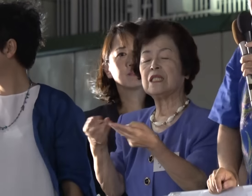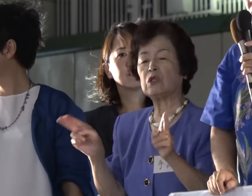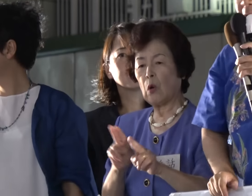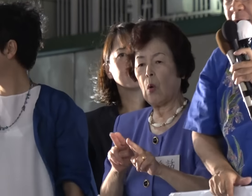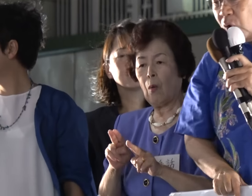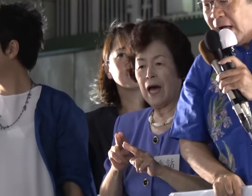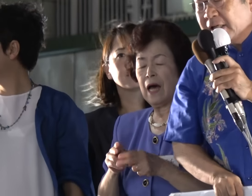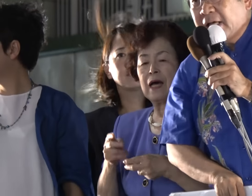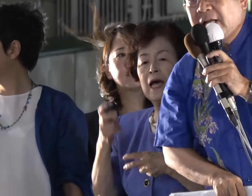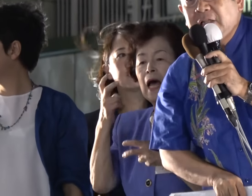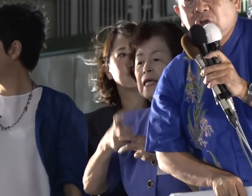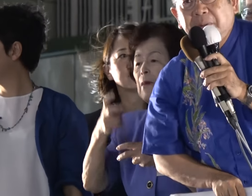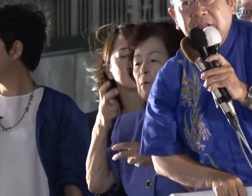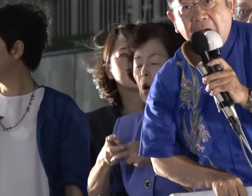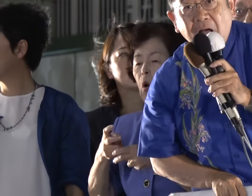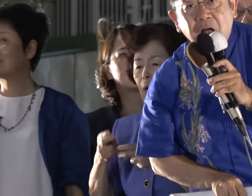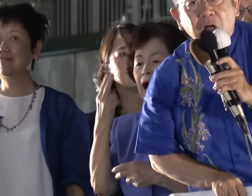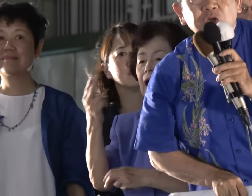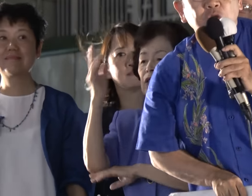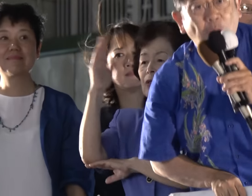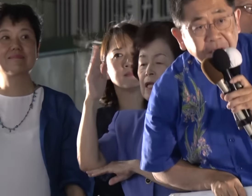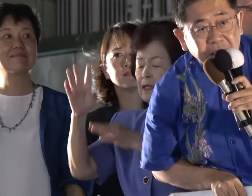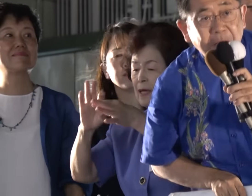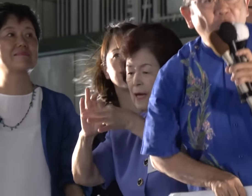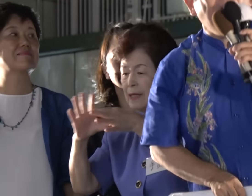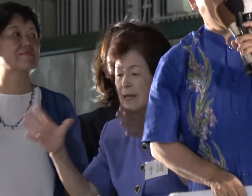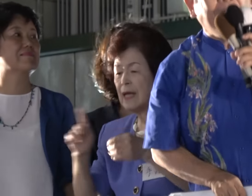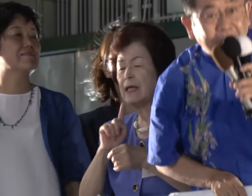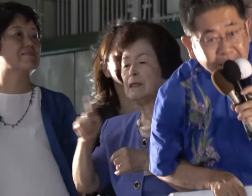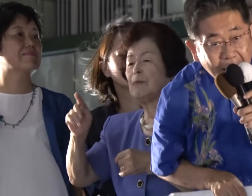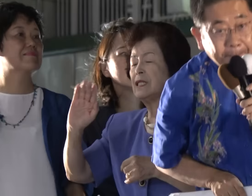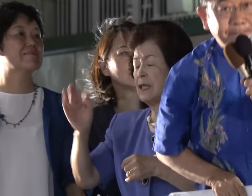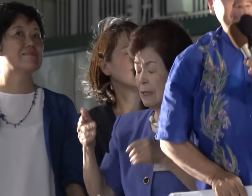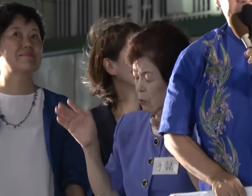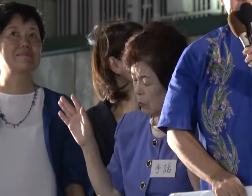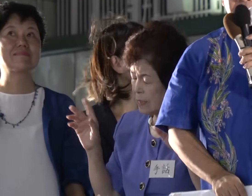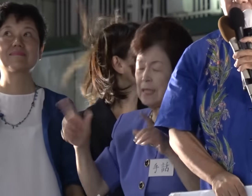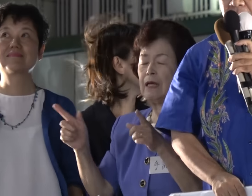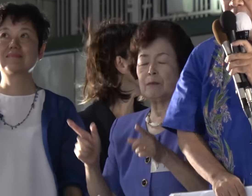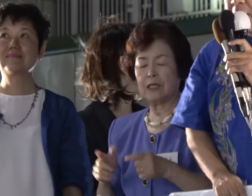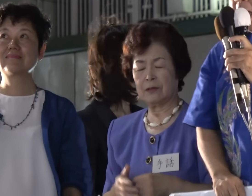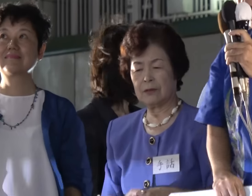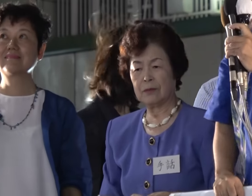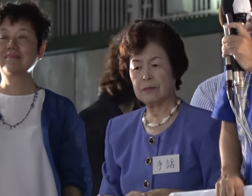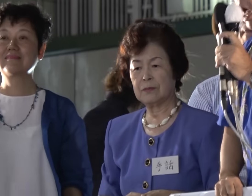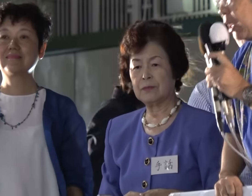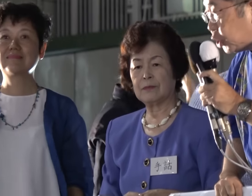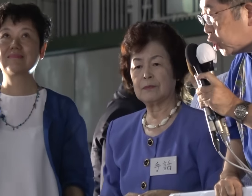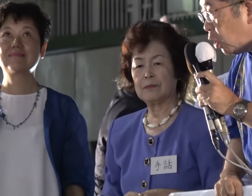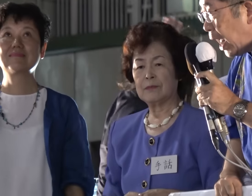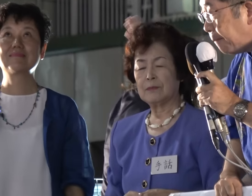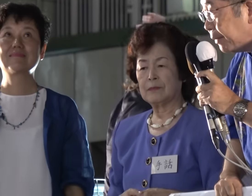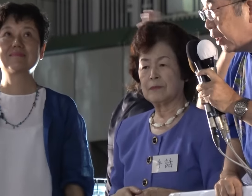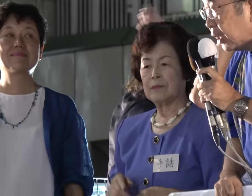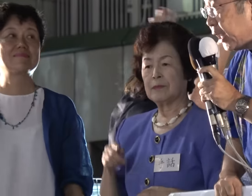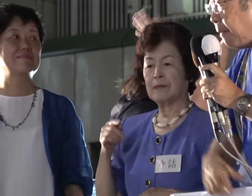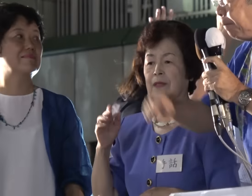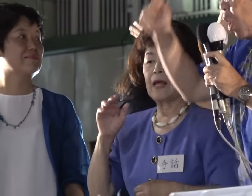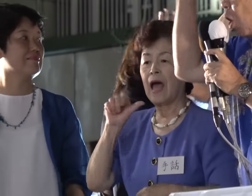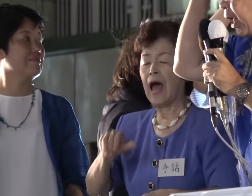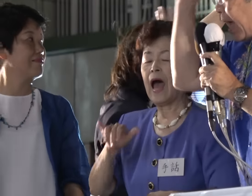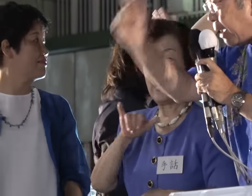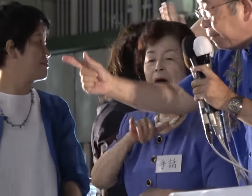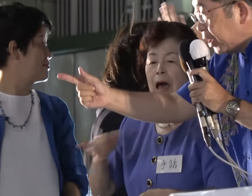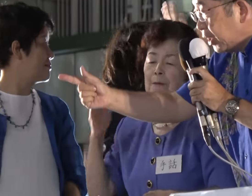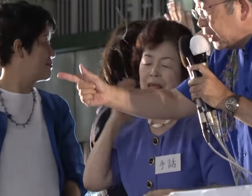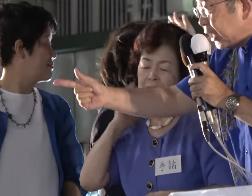法は都政と関係ないと言いますが、とんでもありません。安倍首相が憲